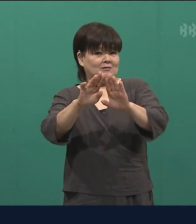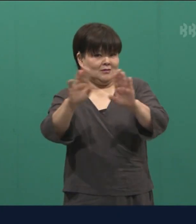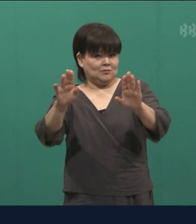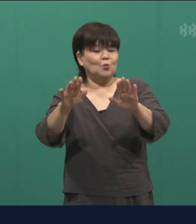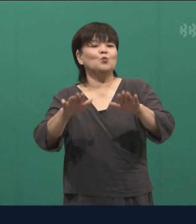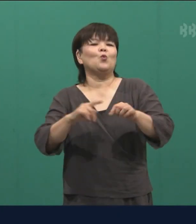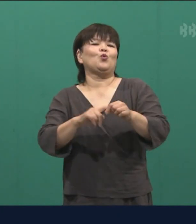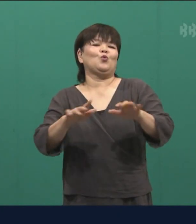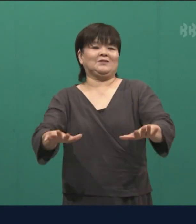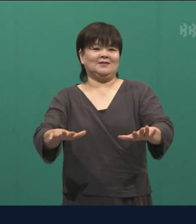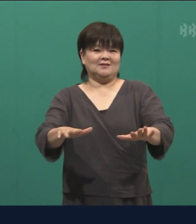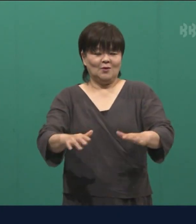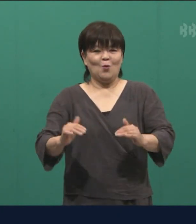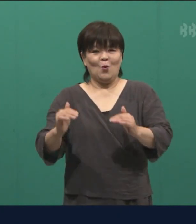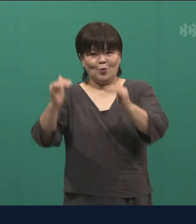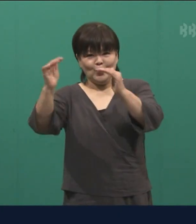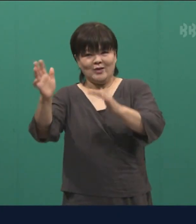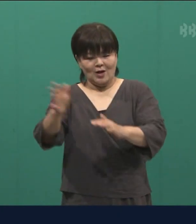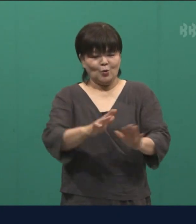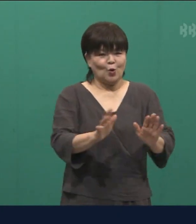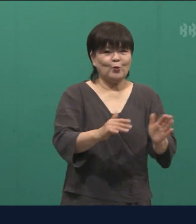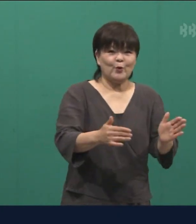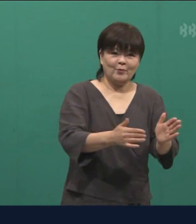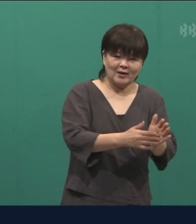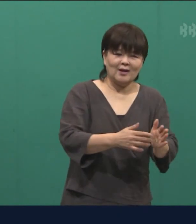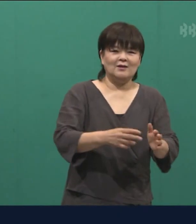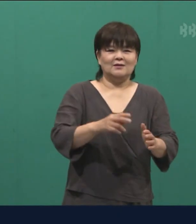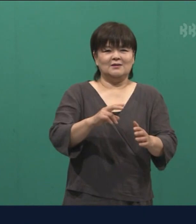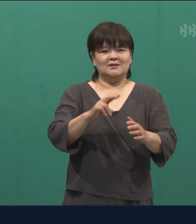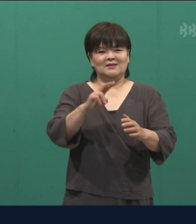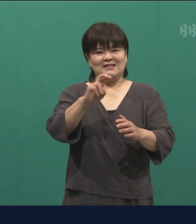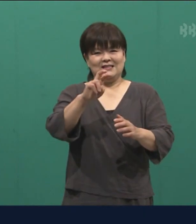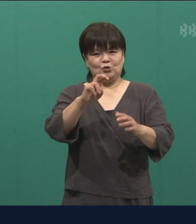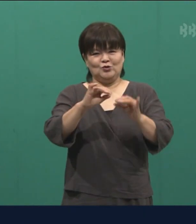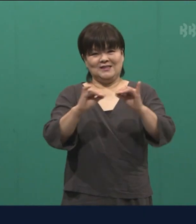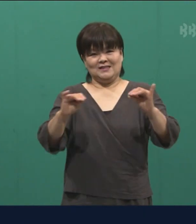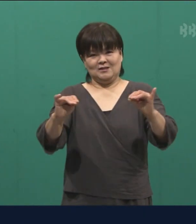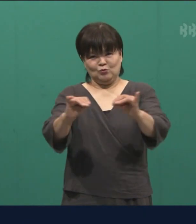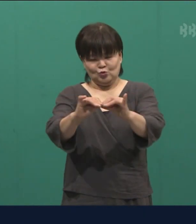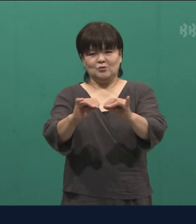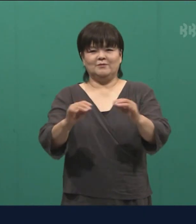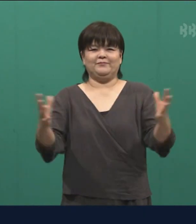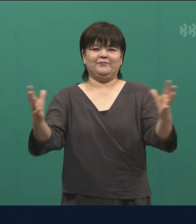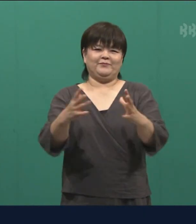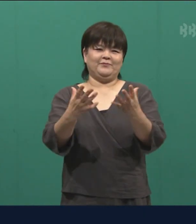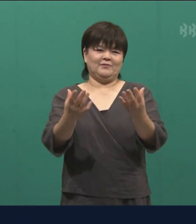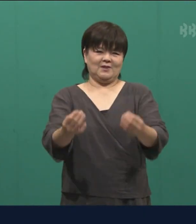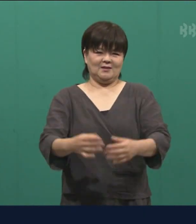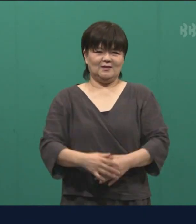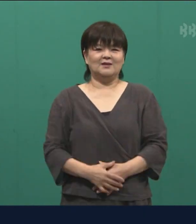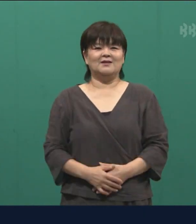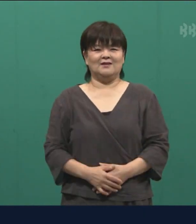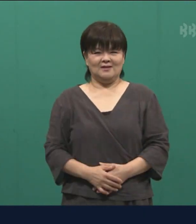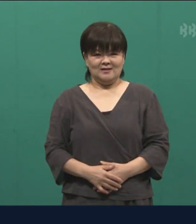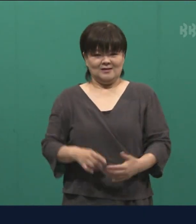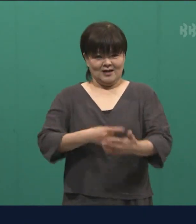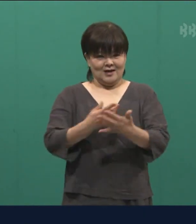16回目の開催となる今年は、大人から子どもまで20チームが参加しました。